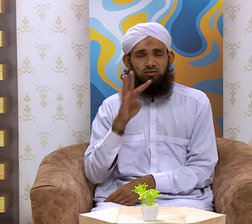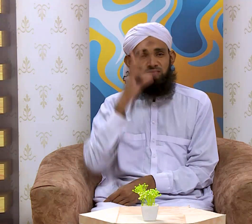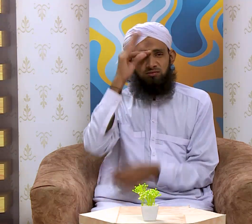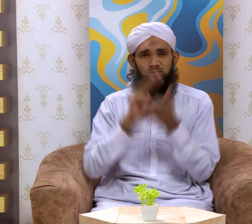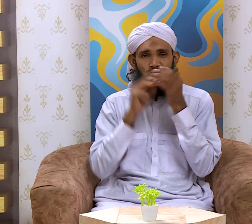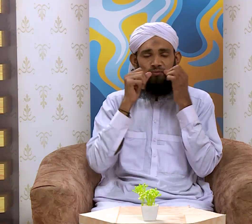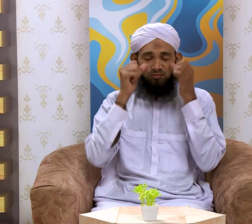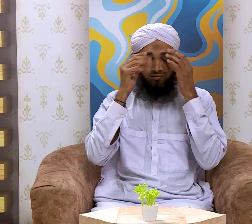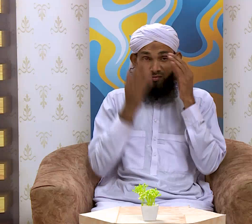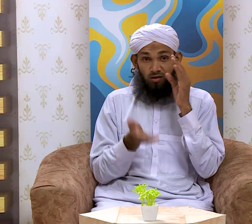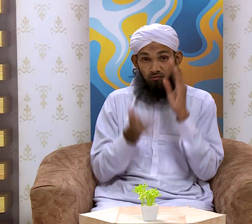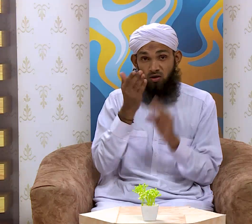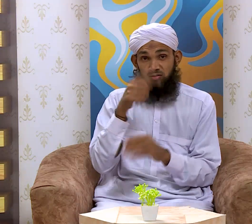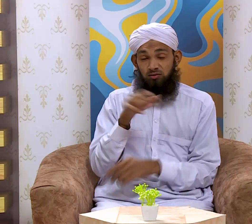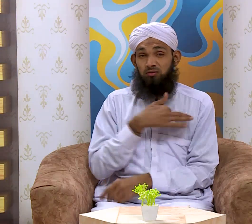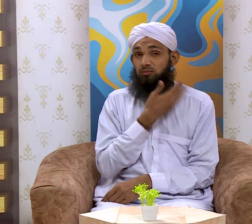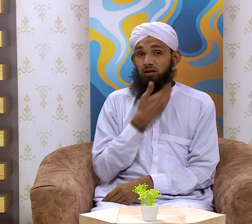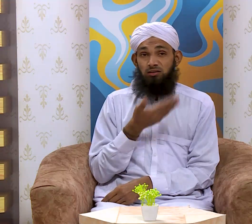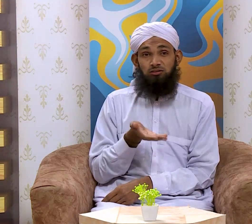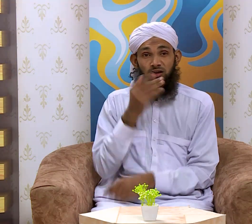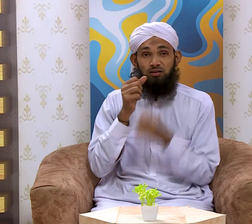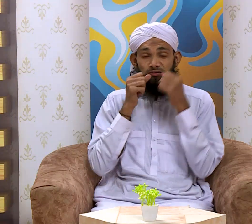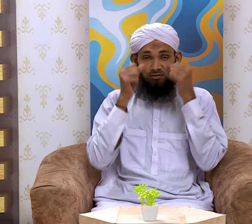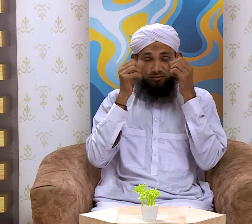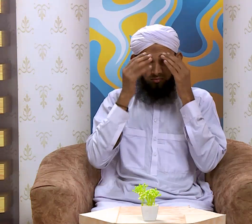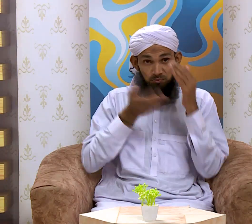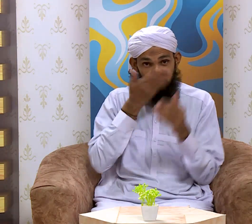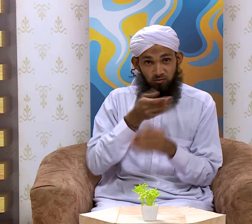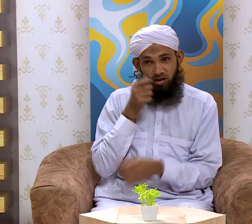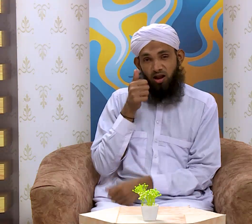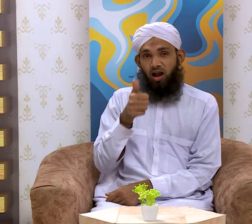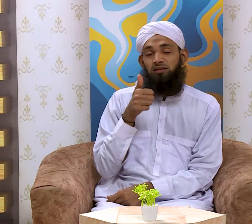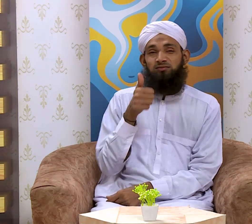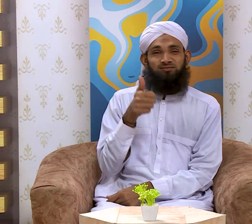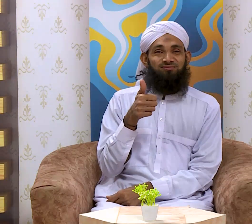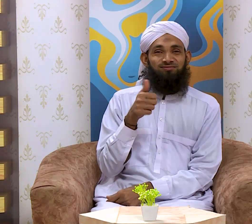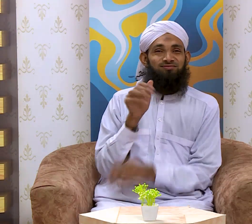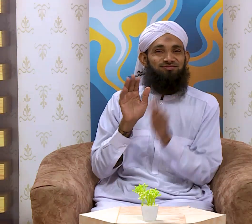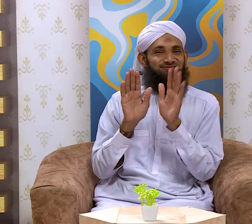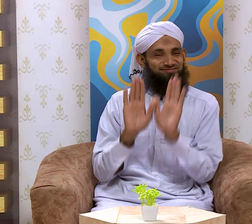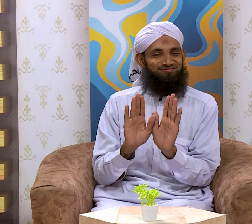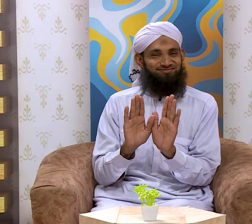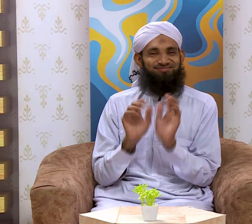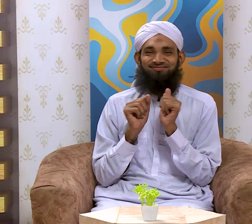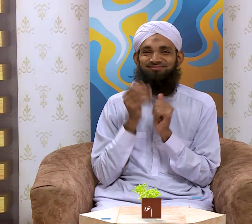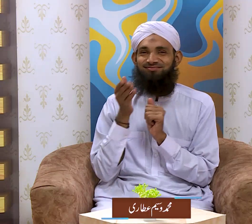زیادہ درود پاک پڑھو گے تو بہتر ہے۔ زیادہ درود پاک پڑھو گے تو بہتر ہے۔ میں نے عرض